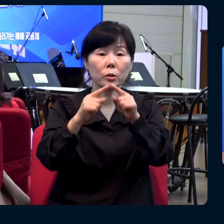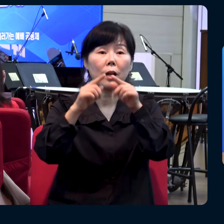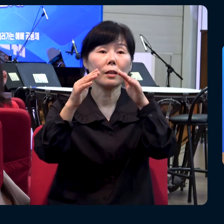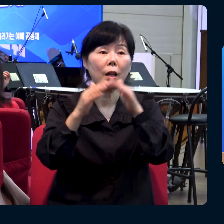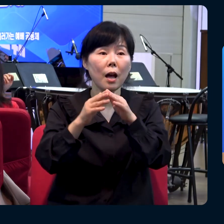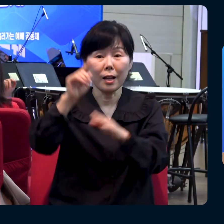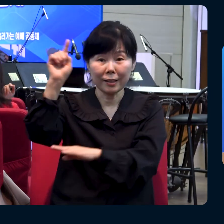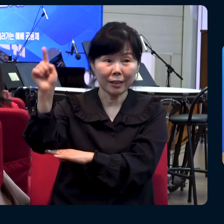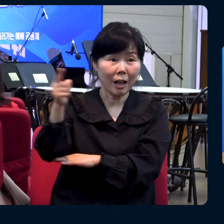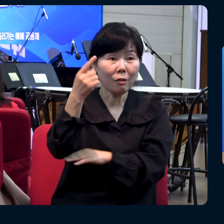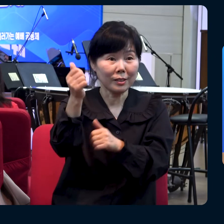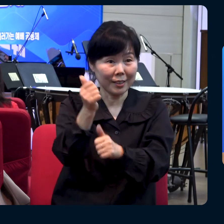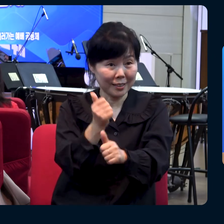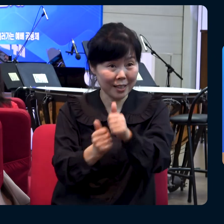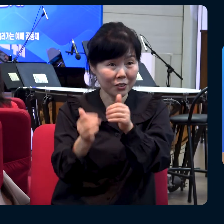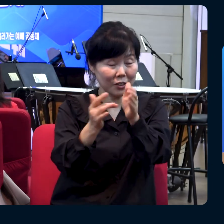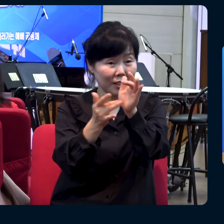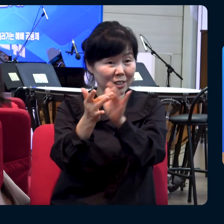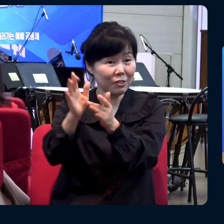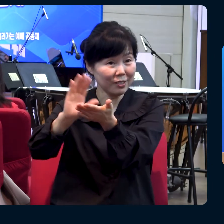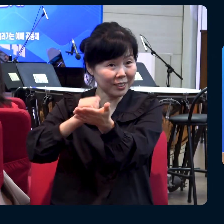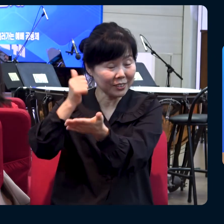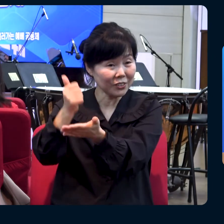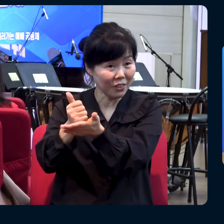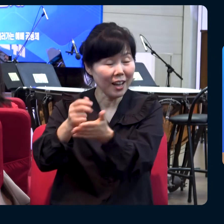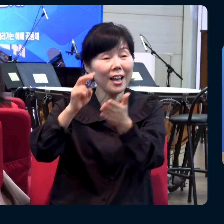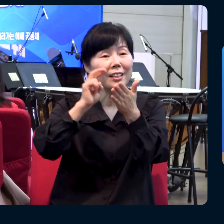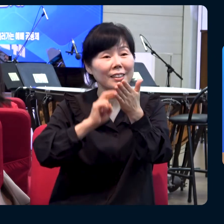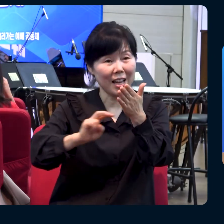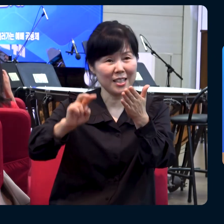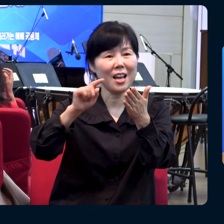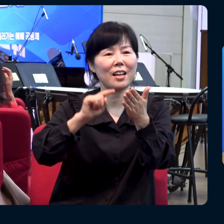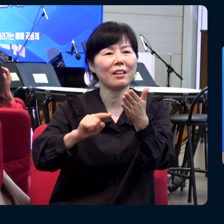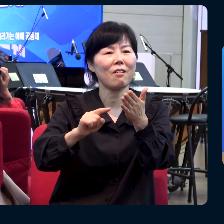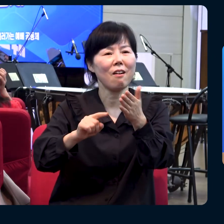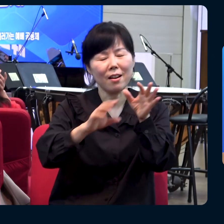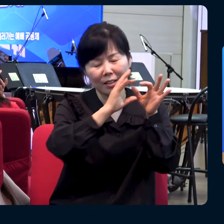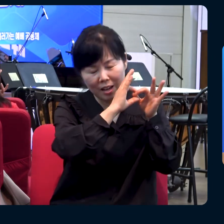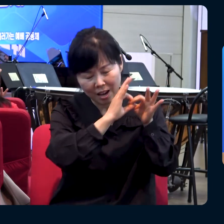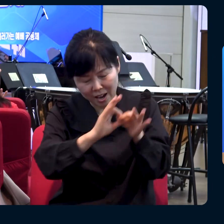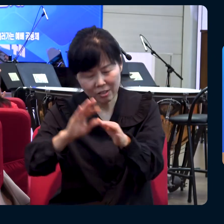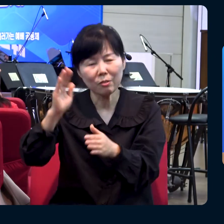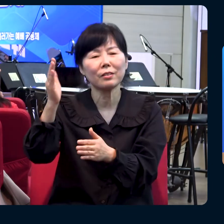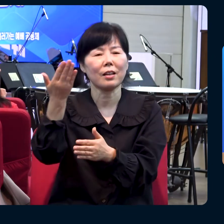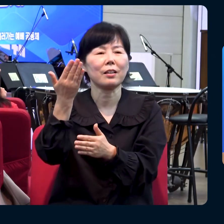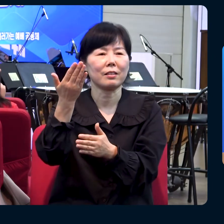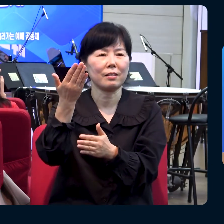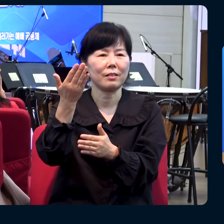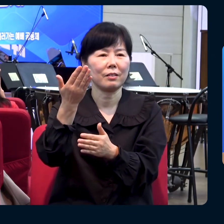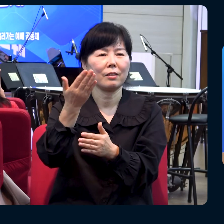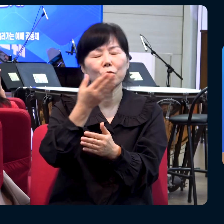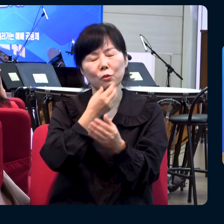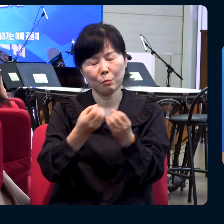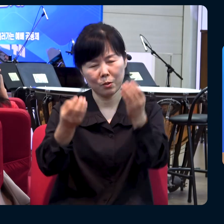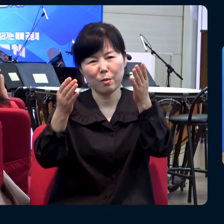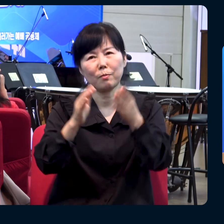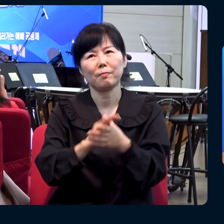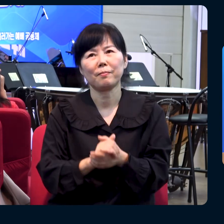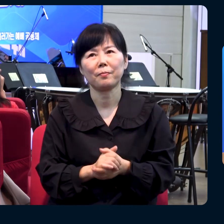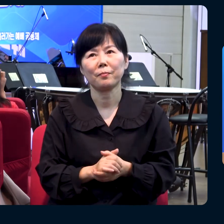다윗의 자손 우리 예수 그리스도 이 주님을 찬송하는 찬송이 멈추지 않는 역사가 있기를 바랍니다.